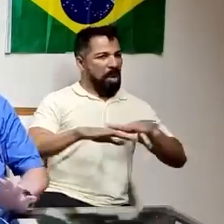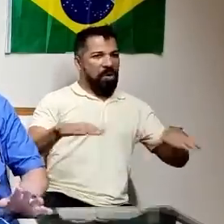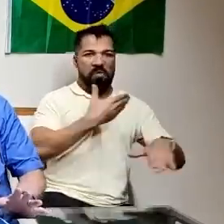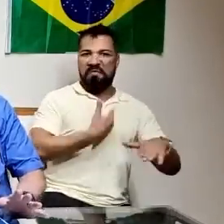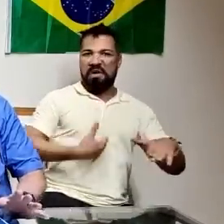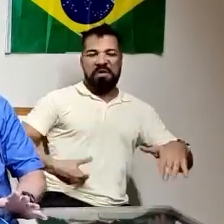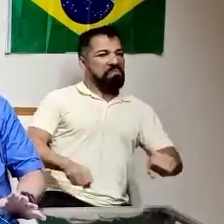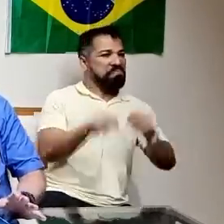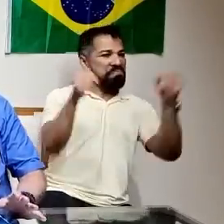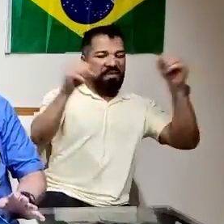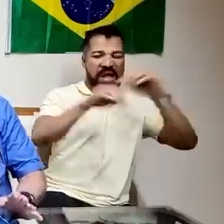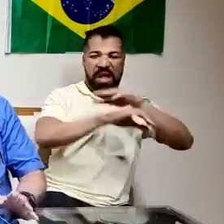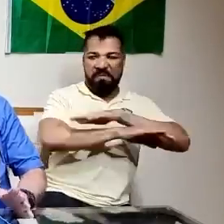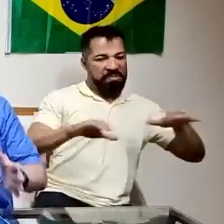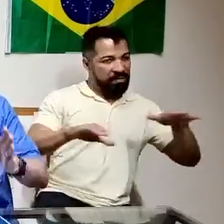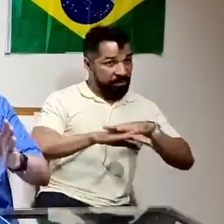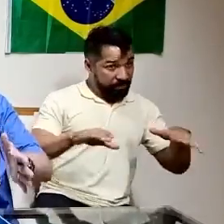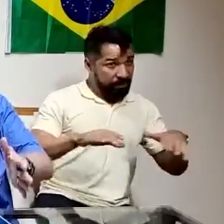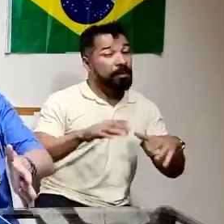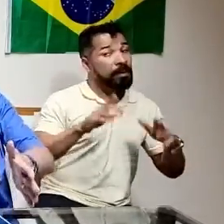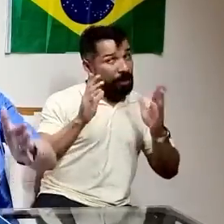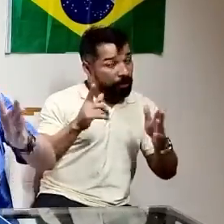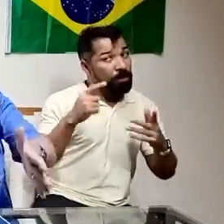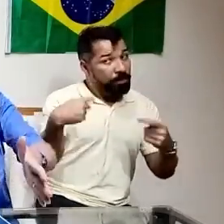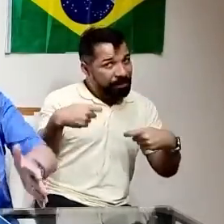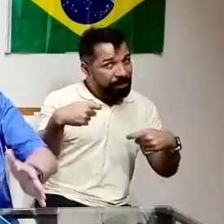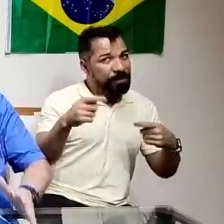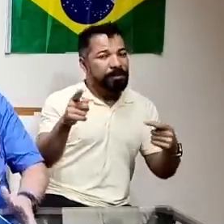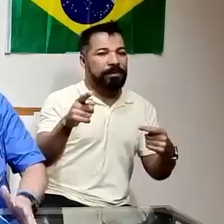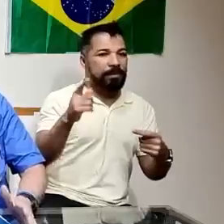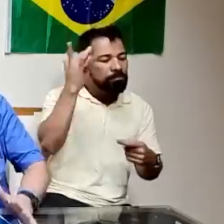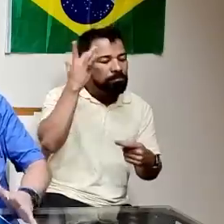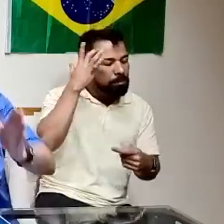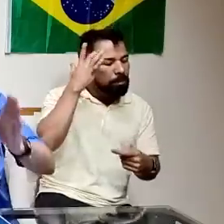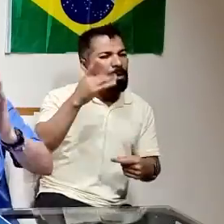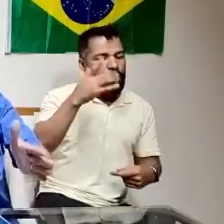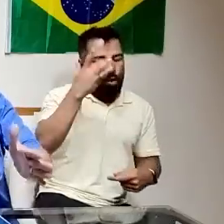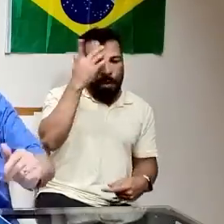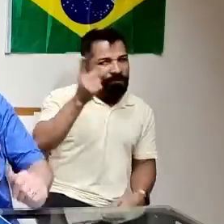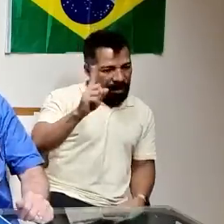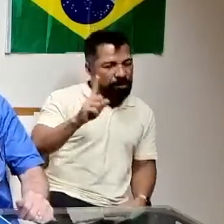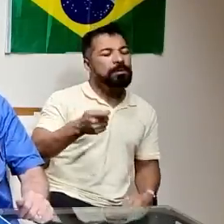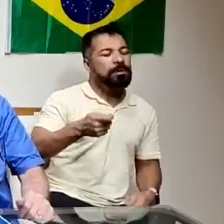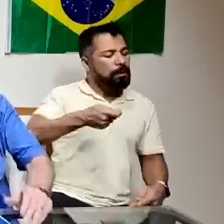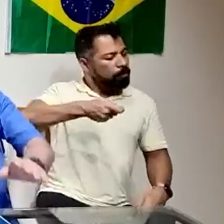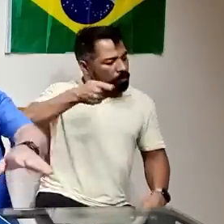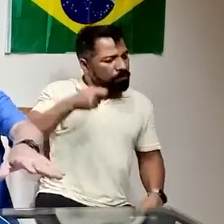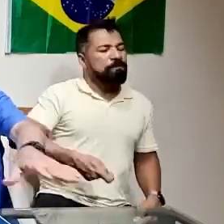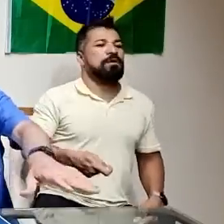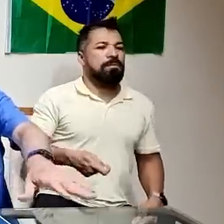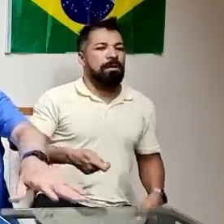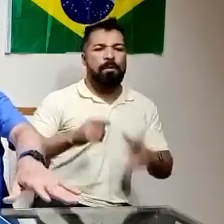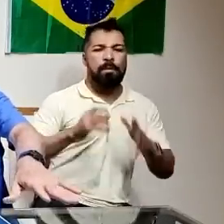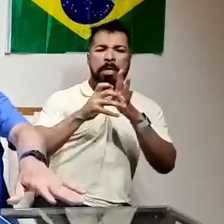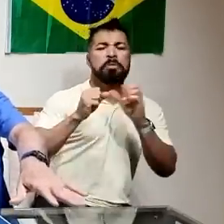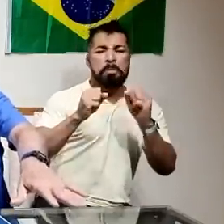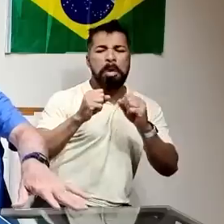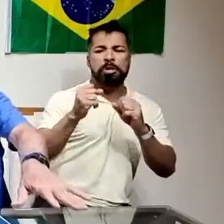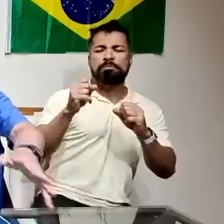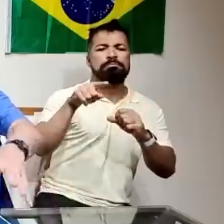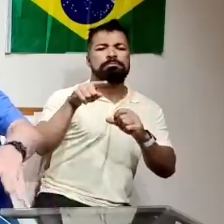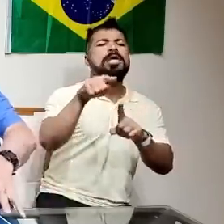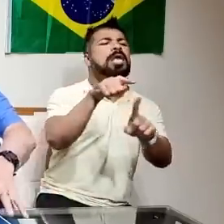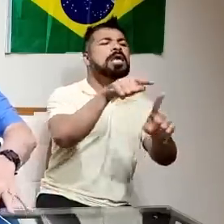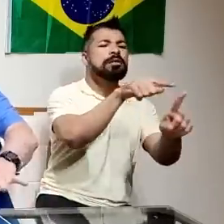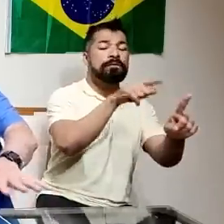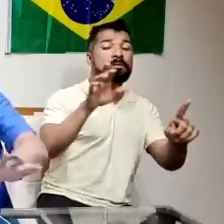pode esquecer que acabou teu governo. Então você tem que... Não é fácil, você tem que manter a posição. O partido pode indicar gente, sem problema.